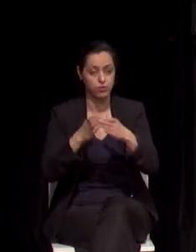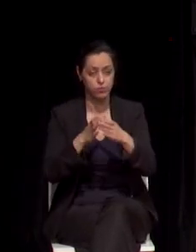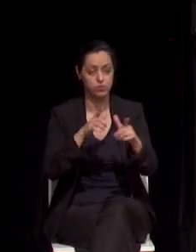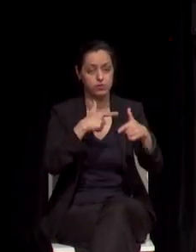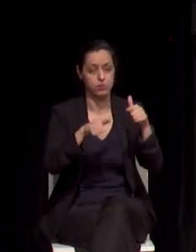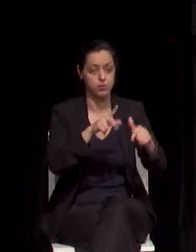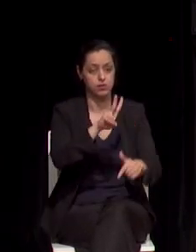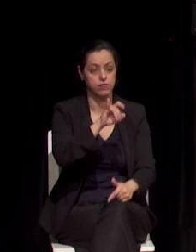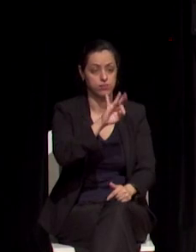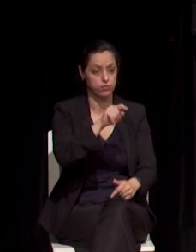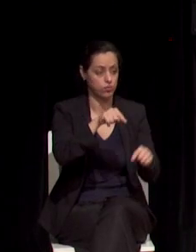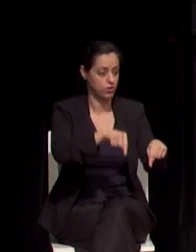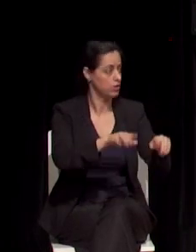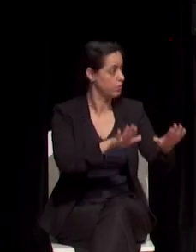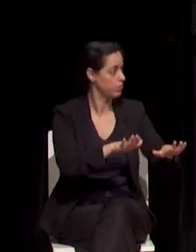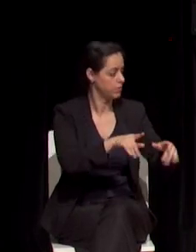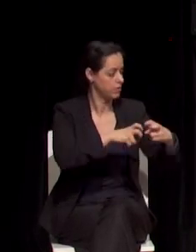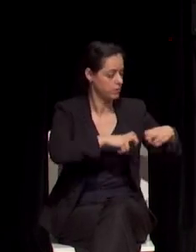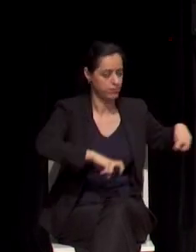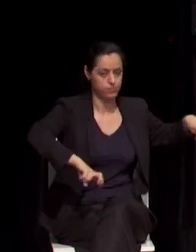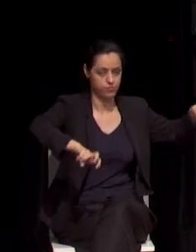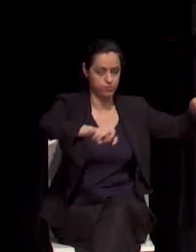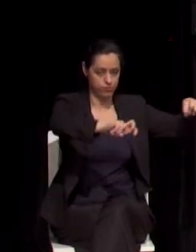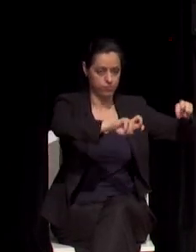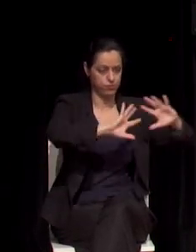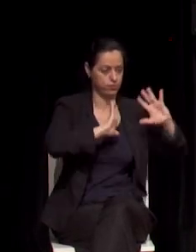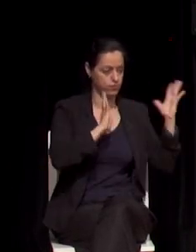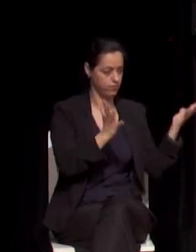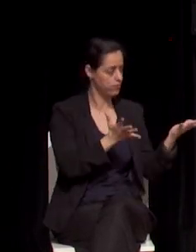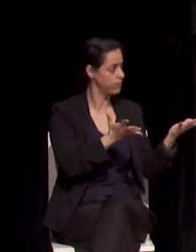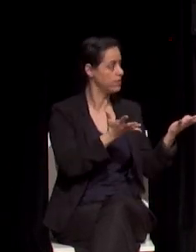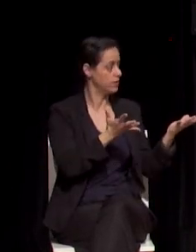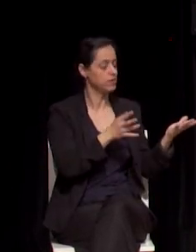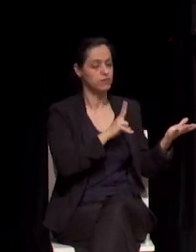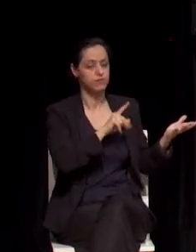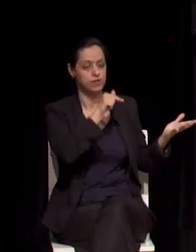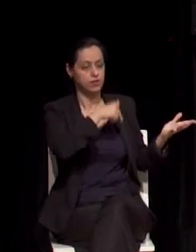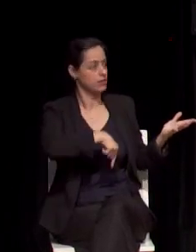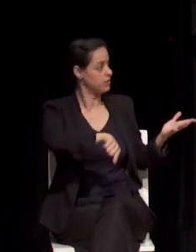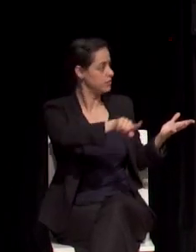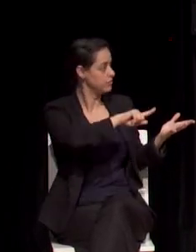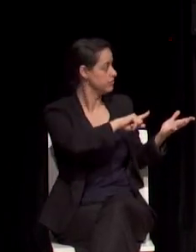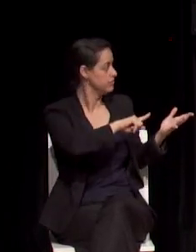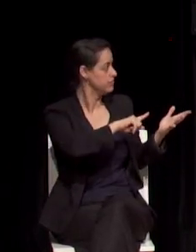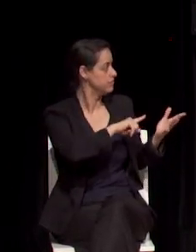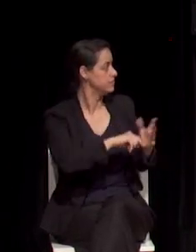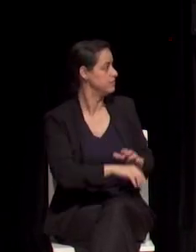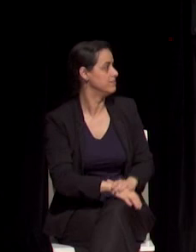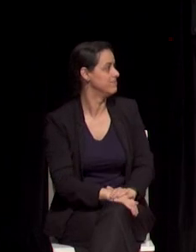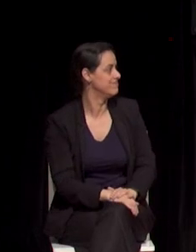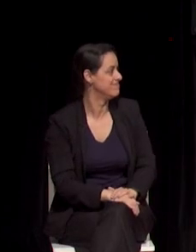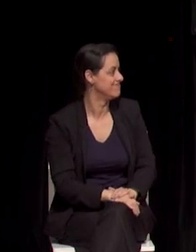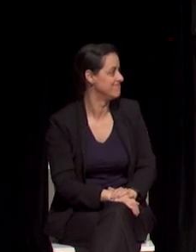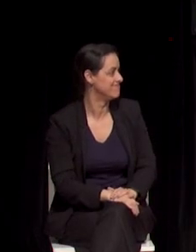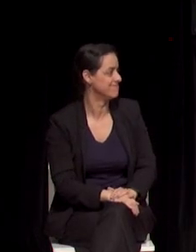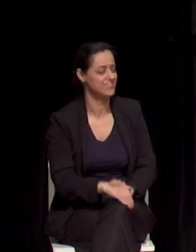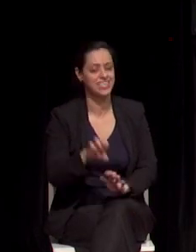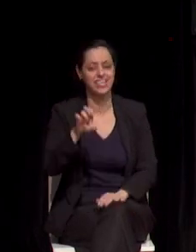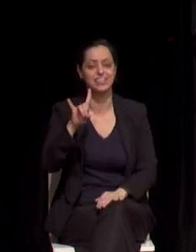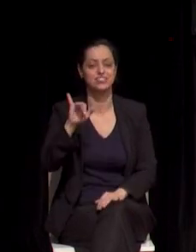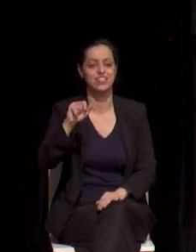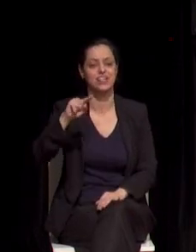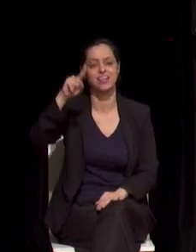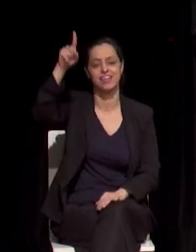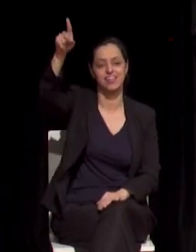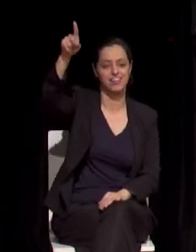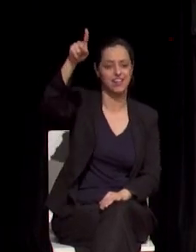vai acontecer aqui, né? A gente vai montar uma roda com os bancos todos que a gente tem aqui atrás da cortina. A Edneia vai fazer um grupo de trabalho